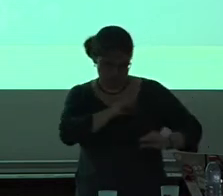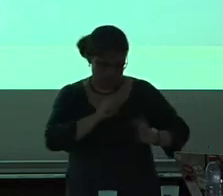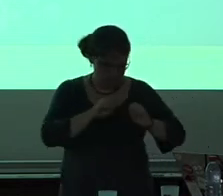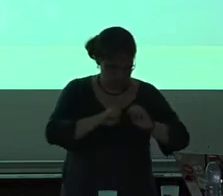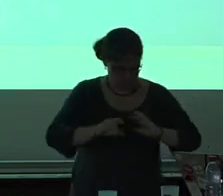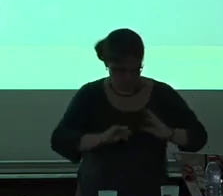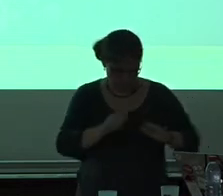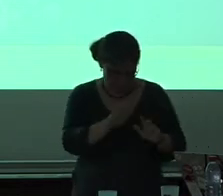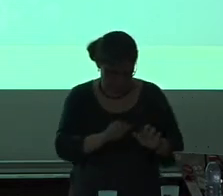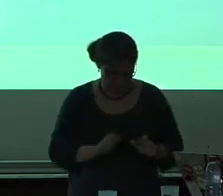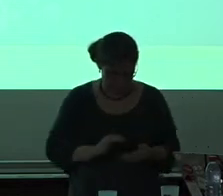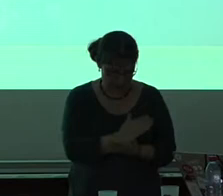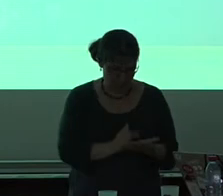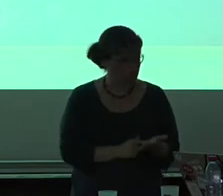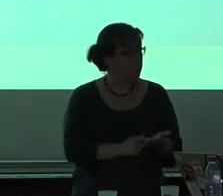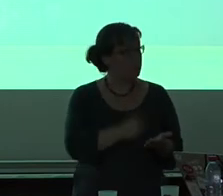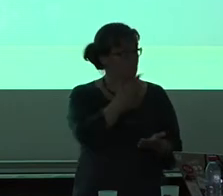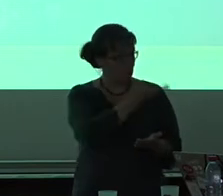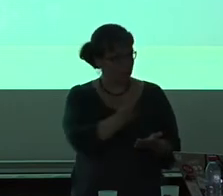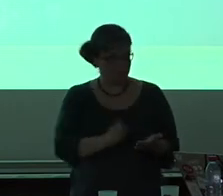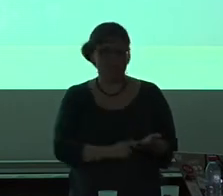vous. Bonjour.